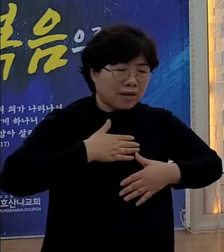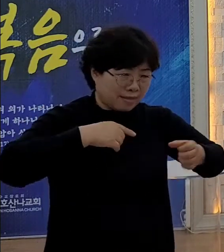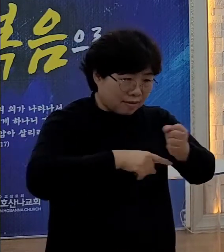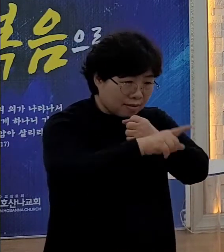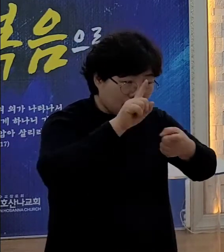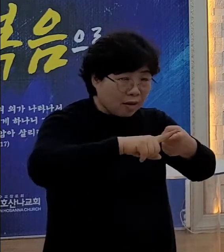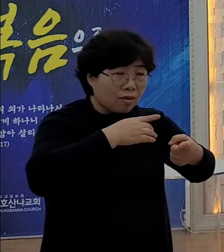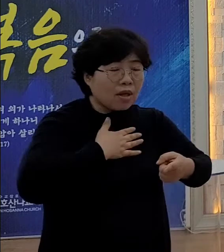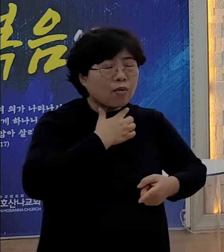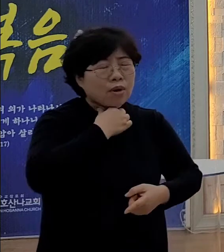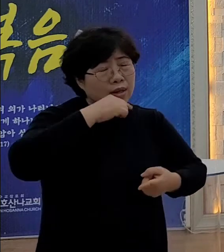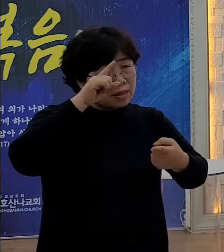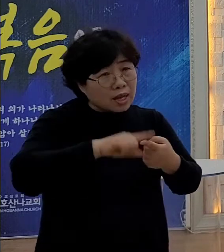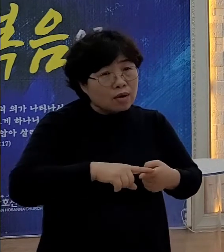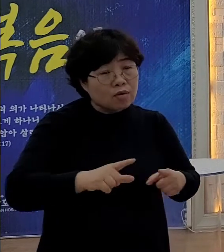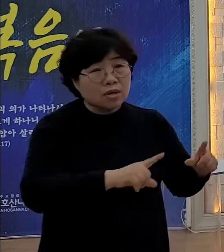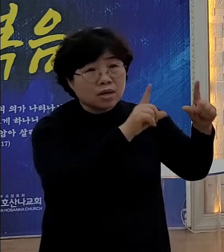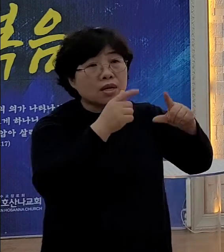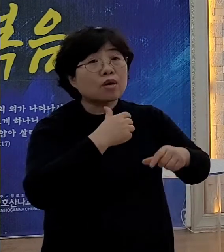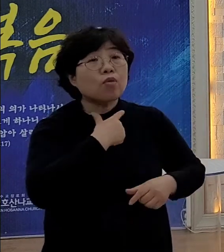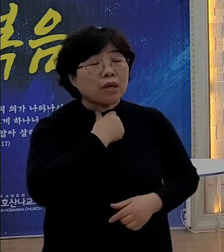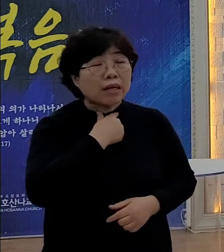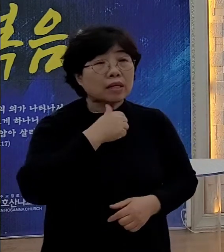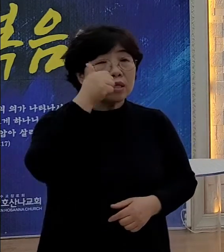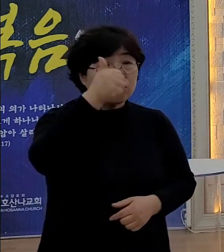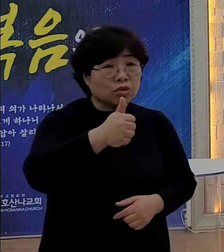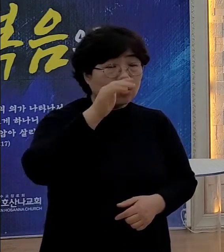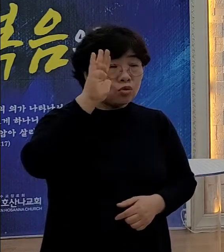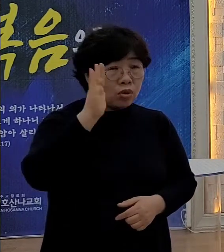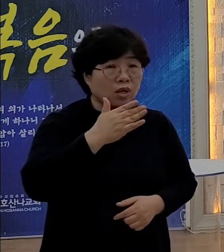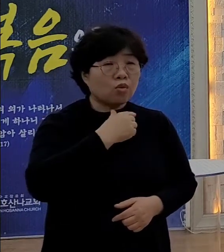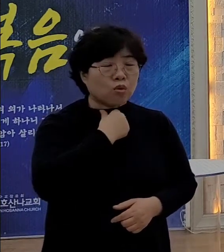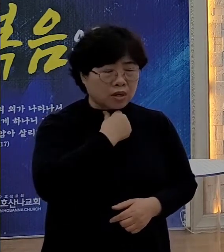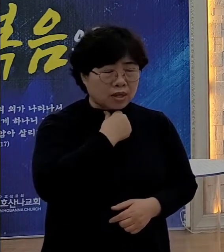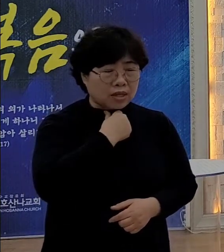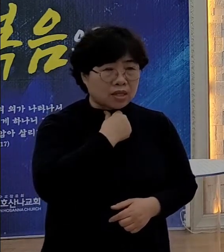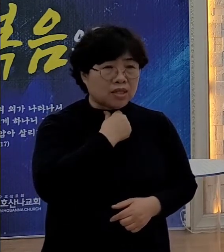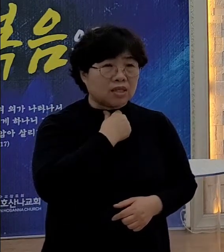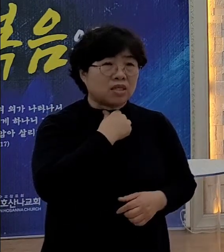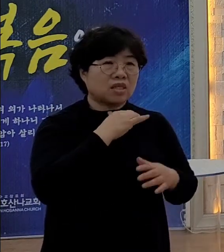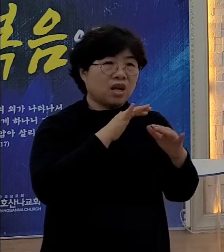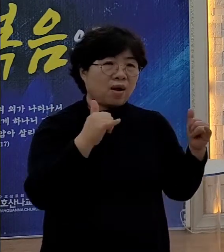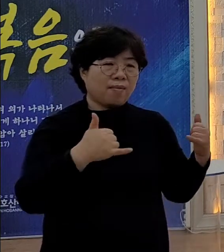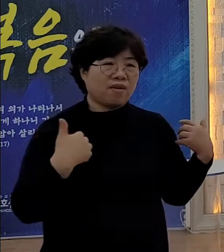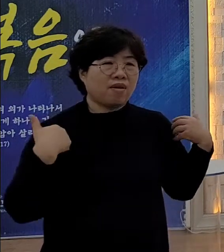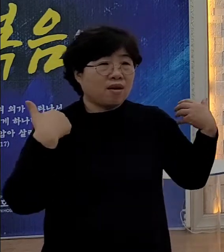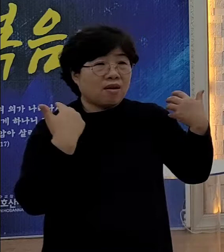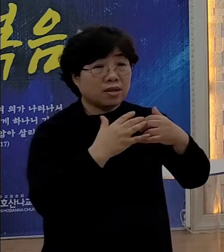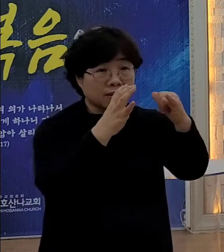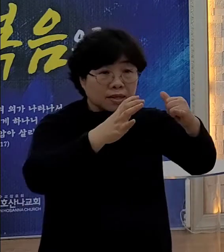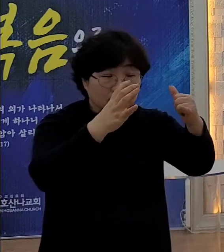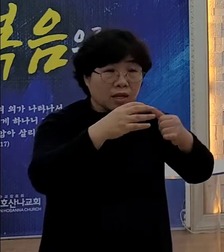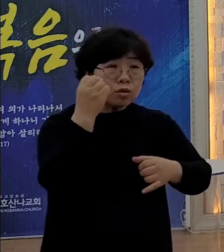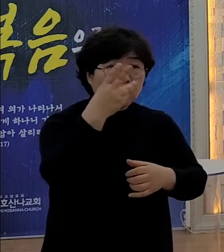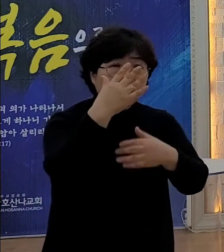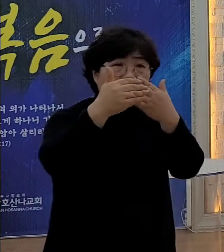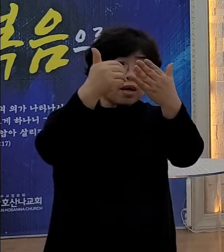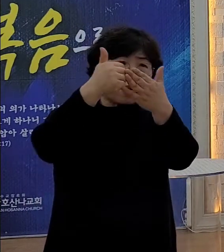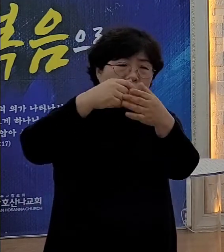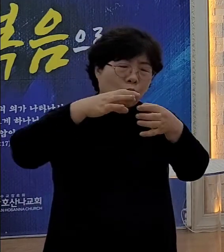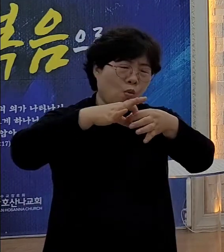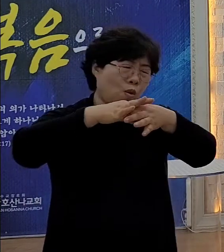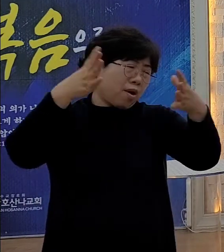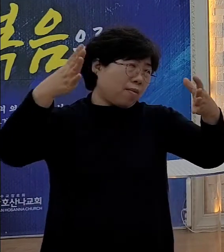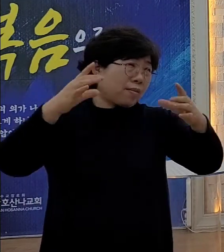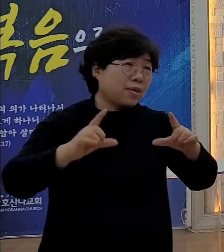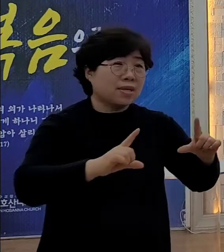좋은 거래. 자기가 주인 되기를 세상은 속삭 이런 시대. 그리고 하나님과 전혀